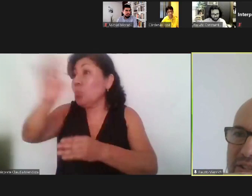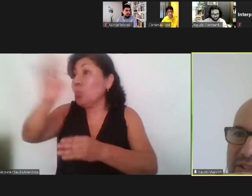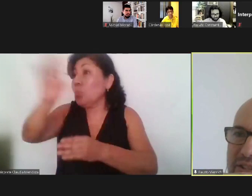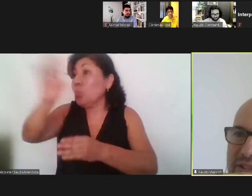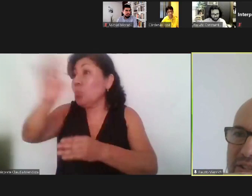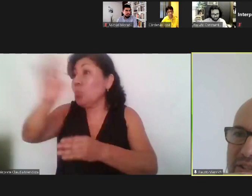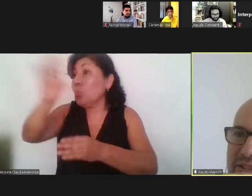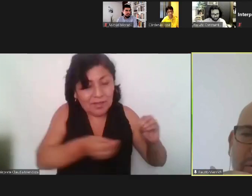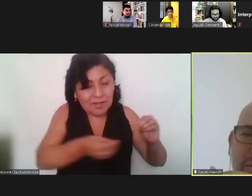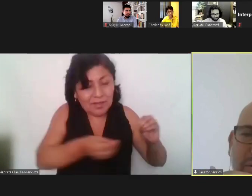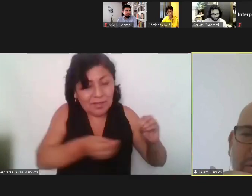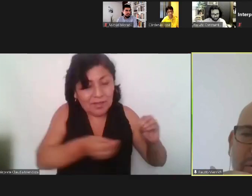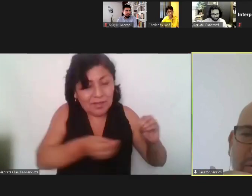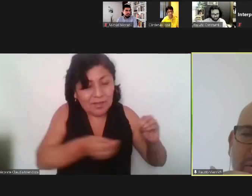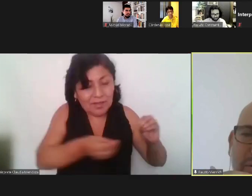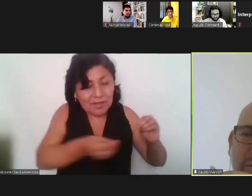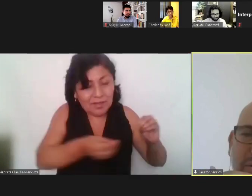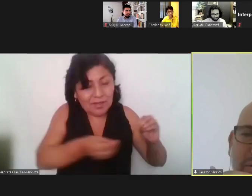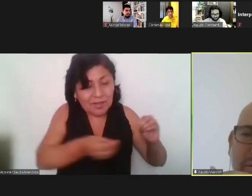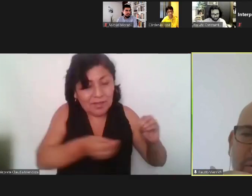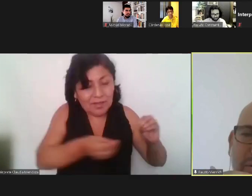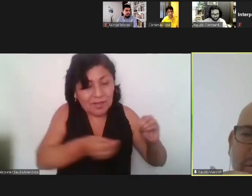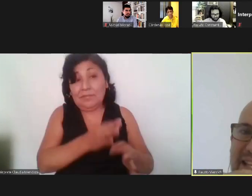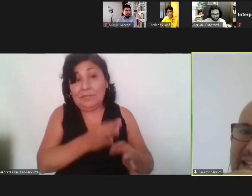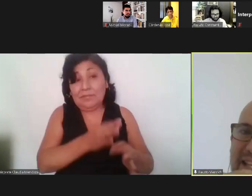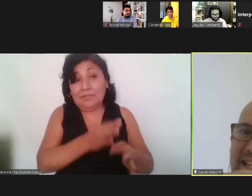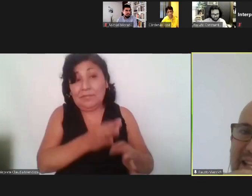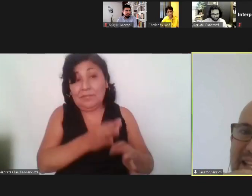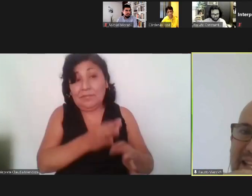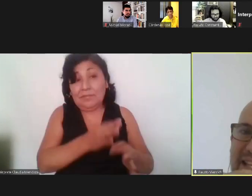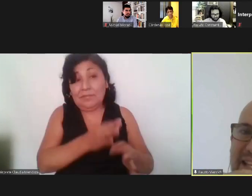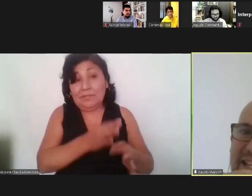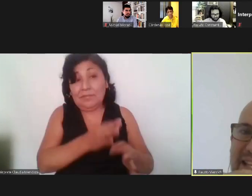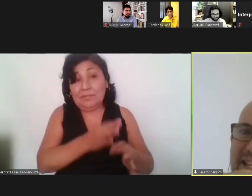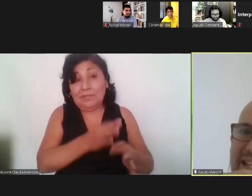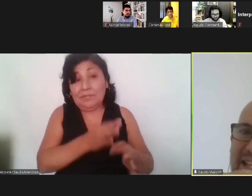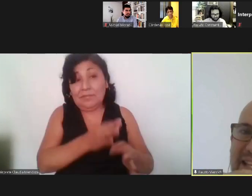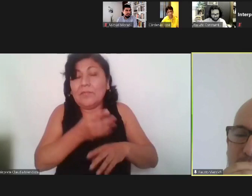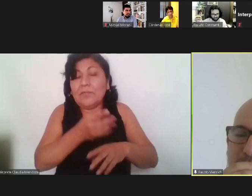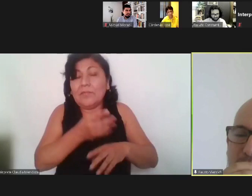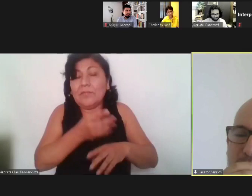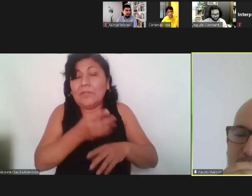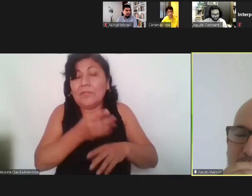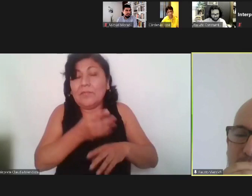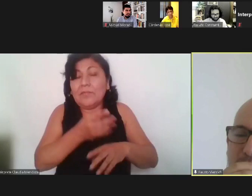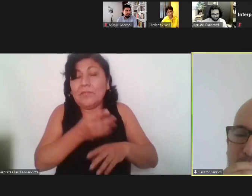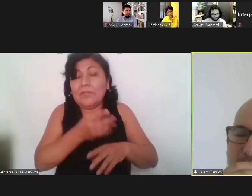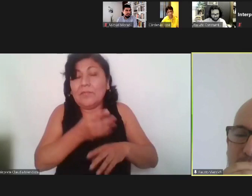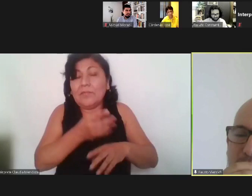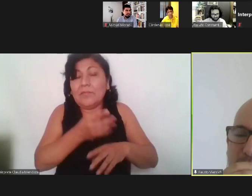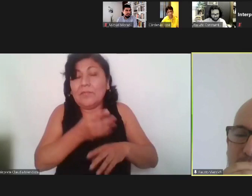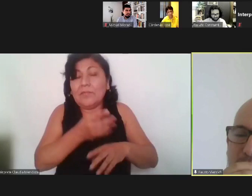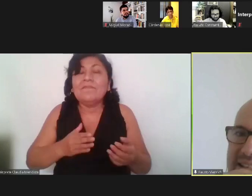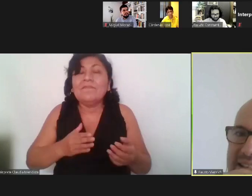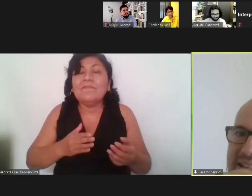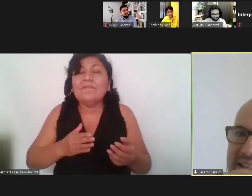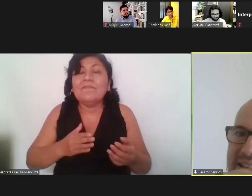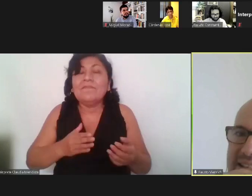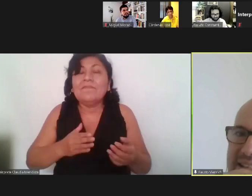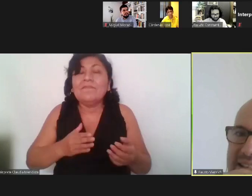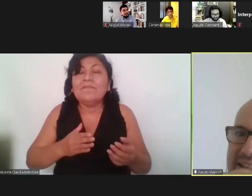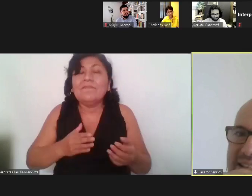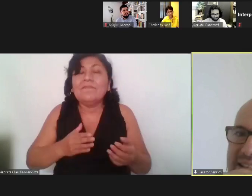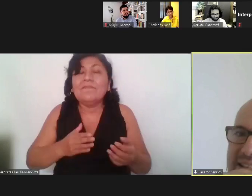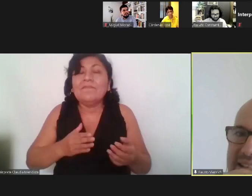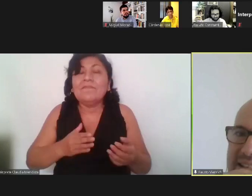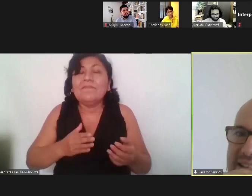Entonces, son algunos pasos importantes que se dieron, pero sí, el tema del dominio público consideramos que es un insumo sumamente importante, que a